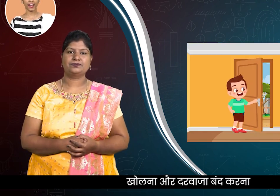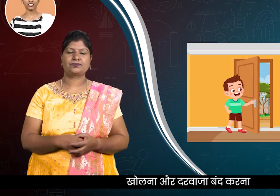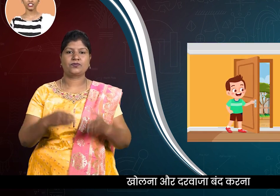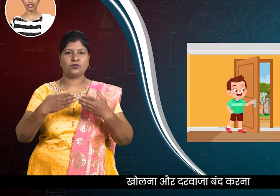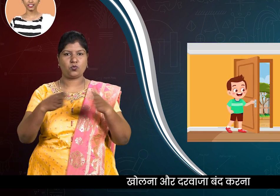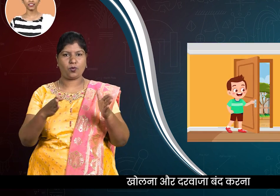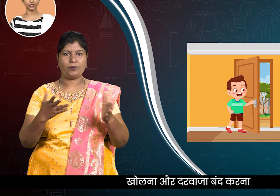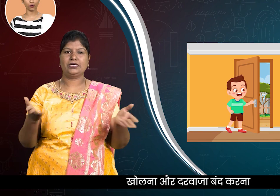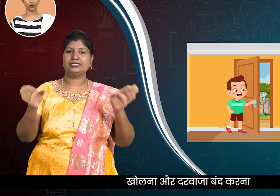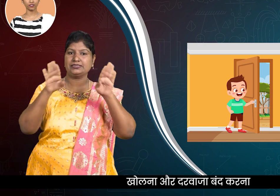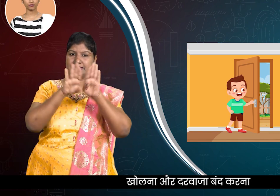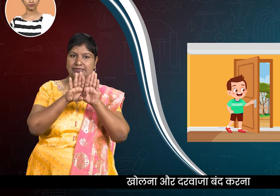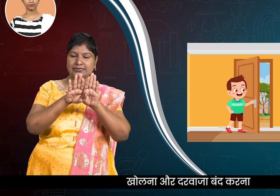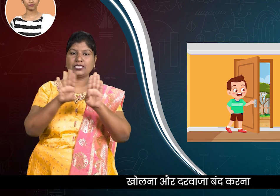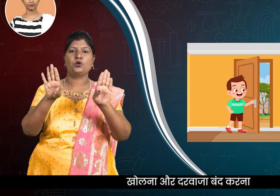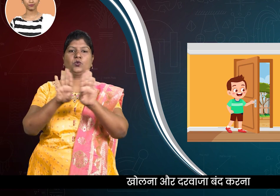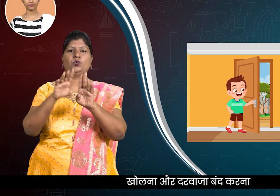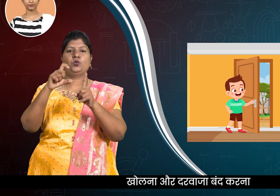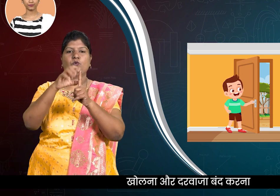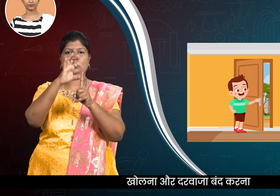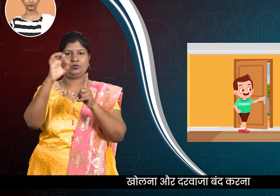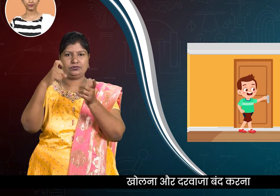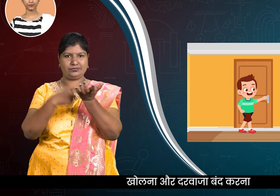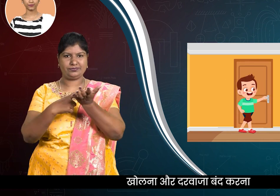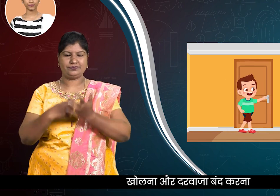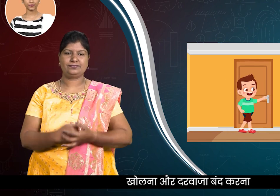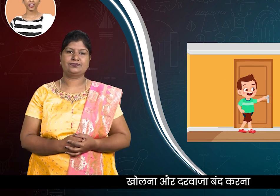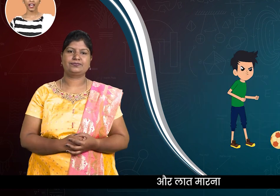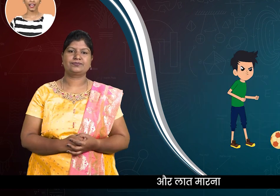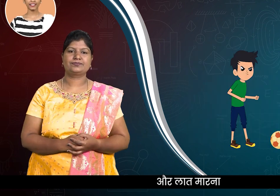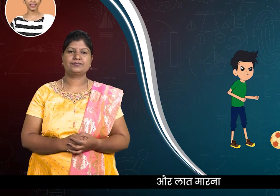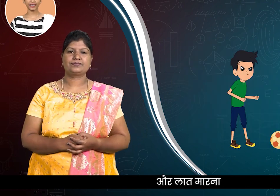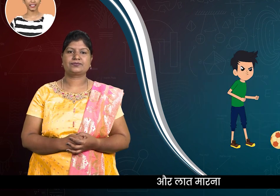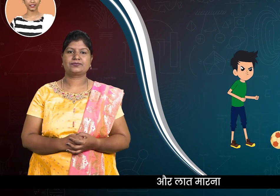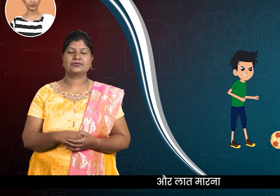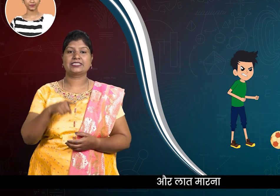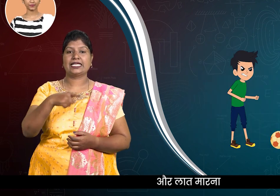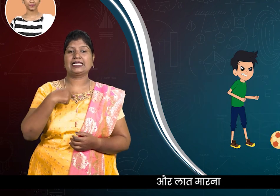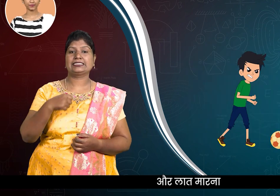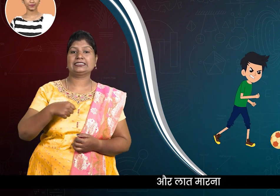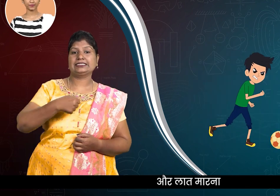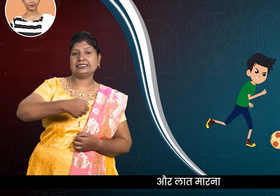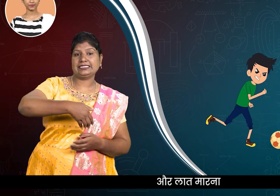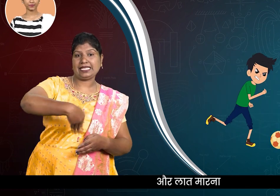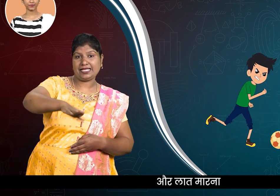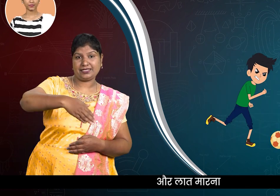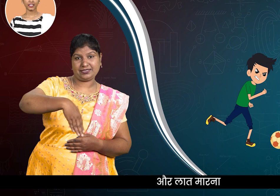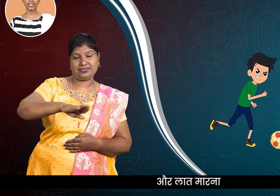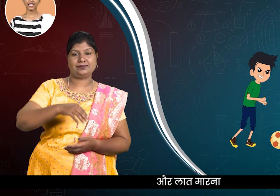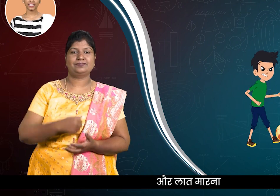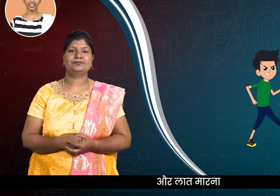खोलना और दरवाजा बंद करना, लात मारना,